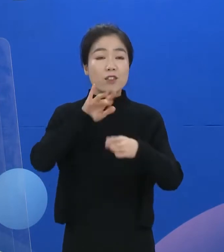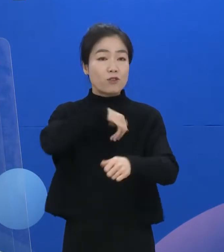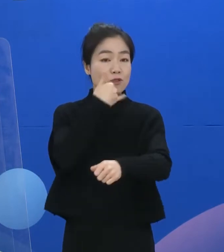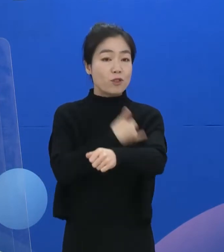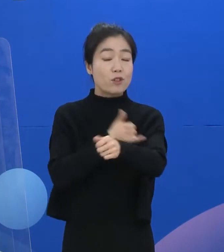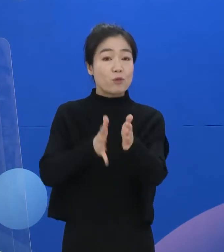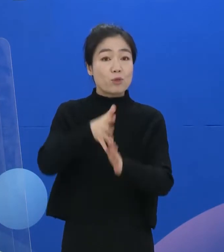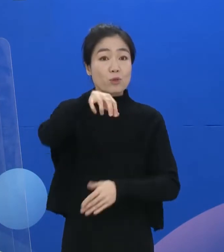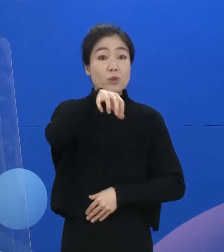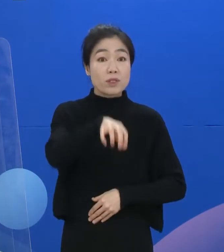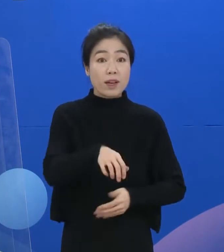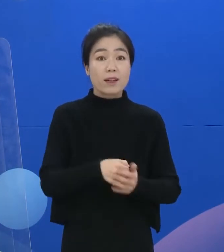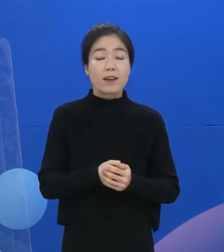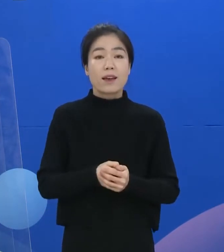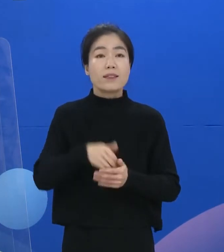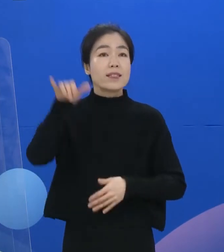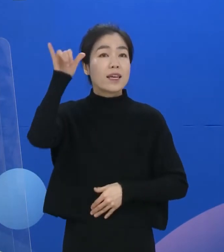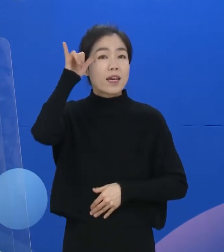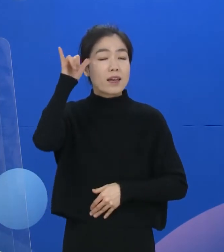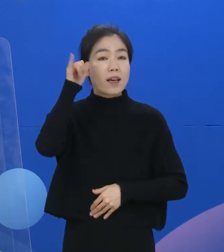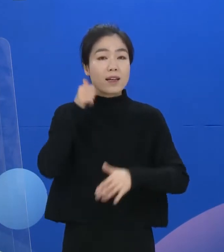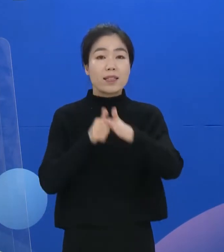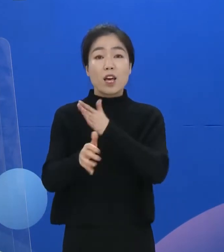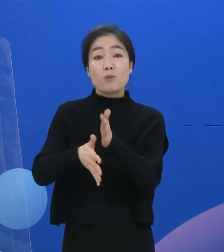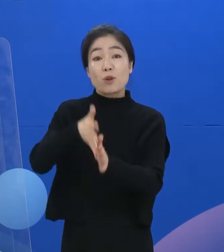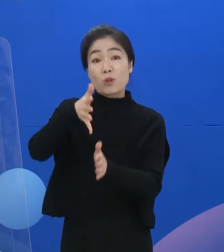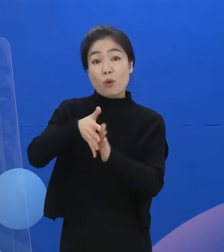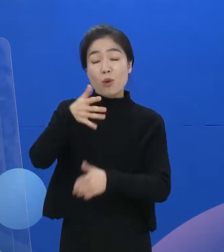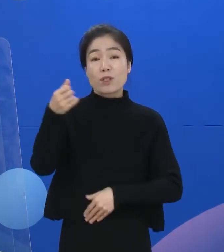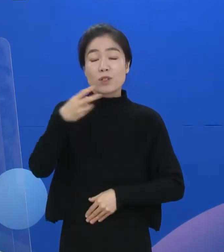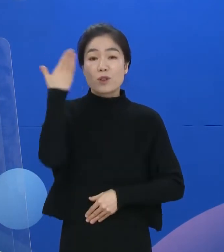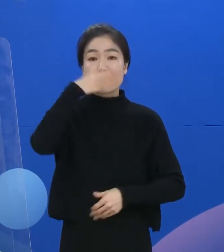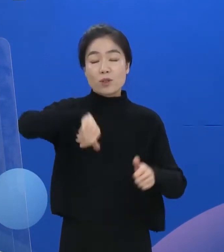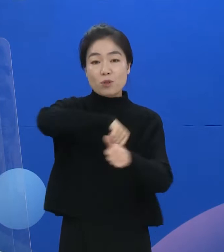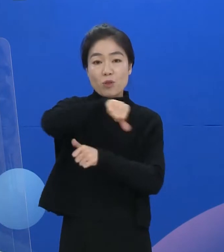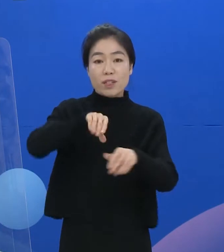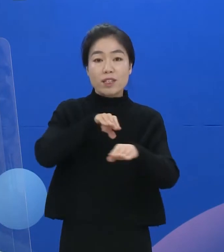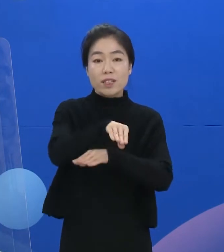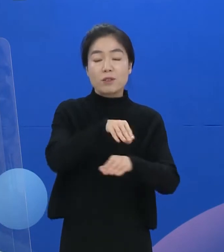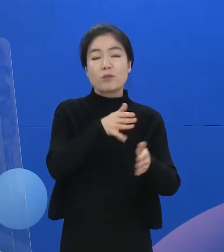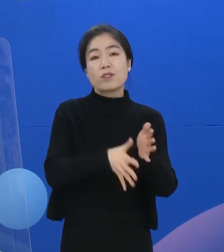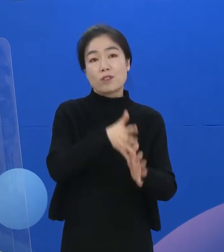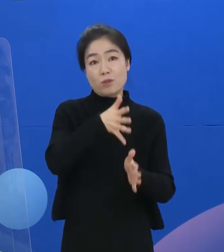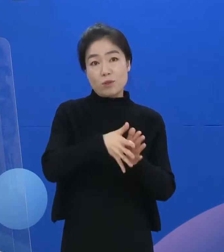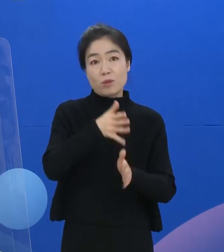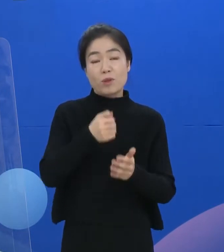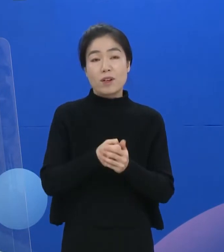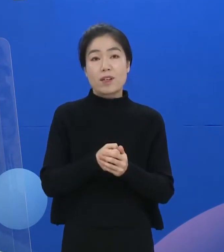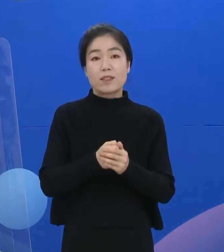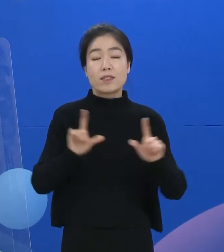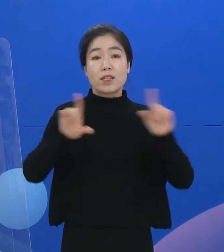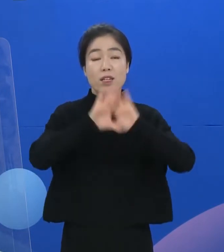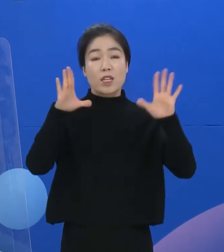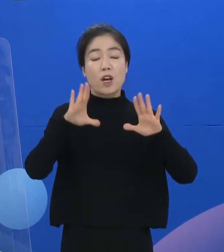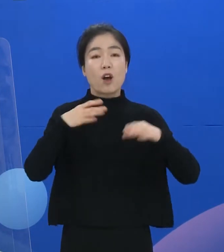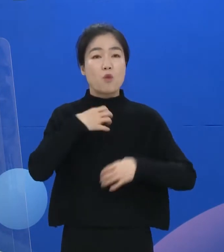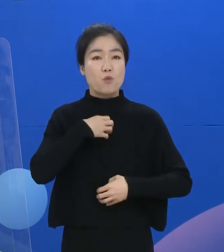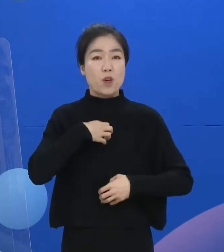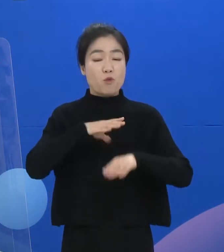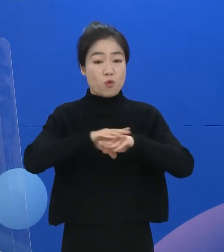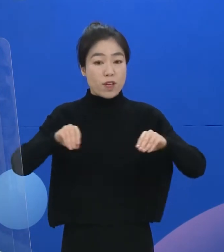경제 1번지가 더해지고 있습니다 민주인권 도시에서 인공지능